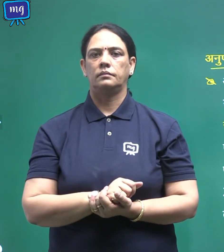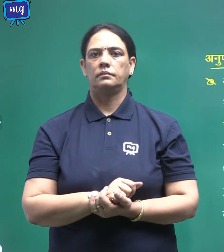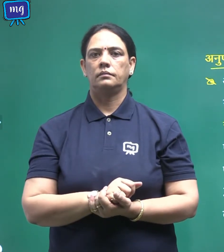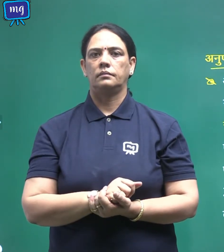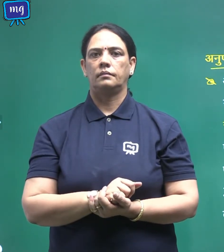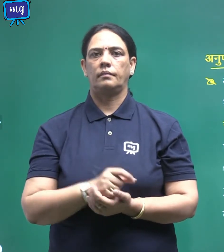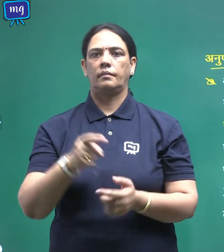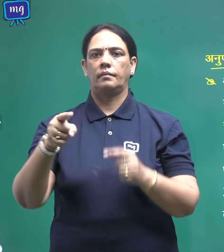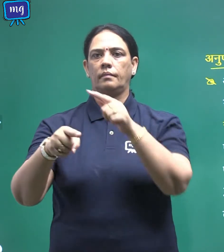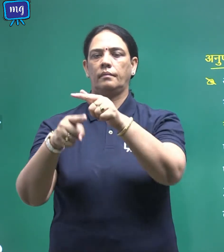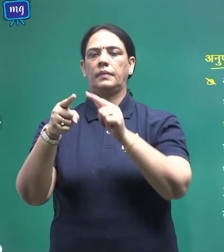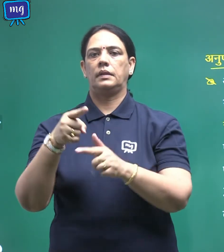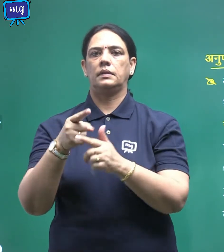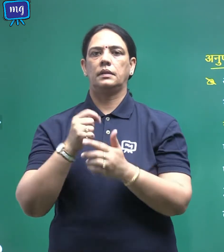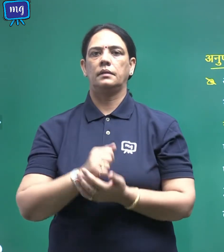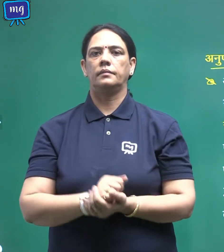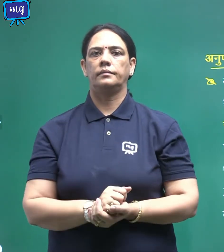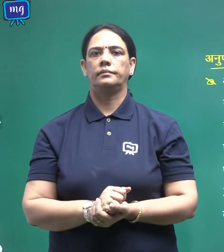प्रतिशत।